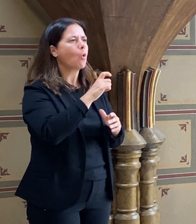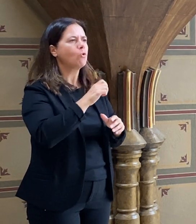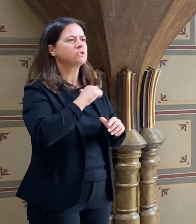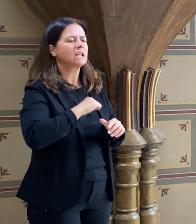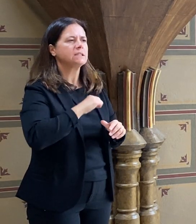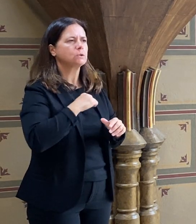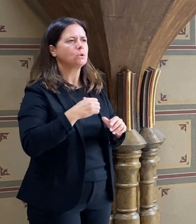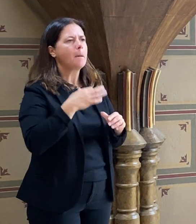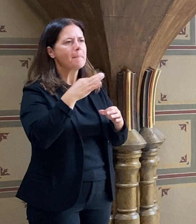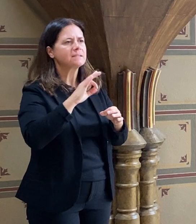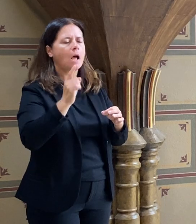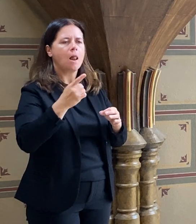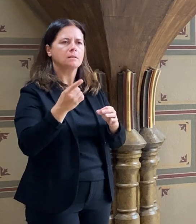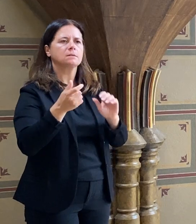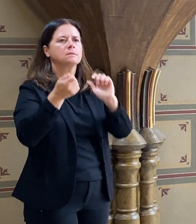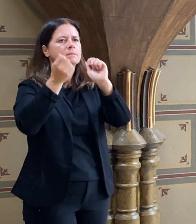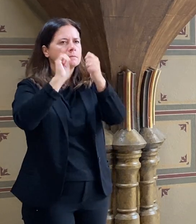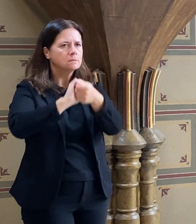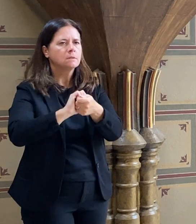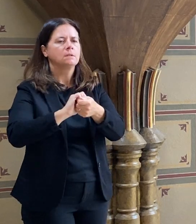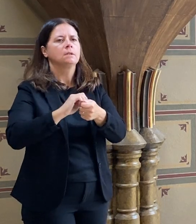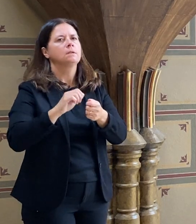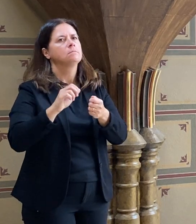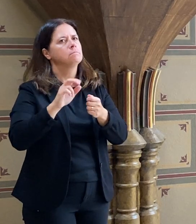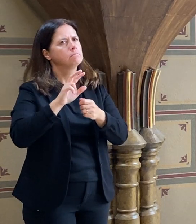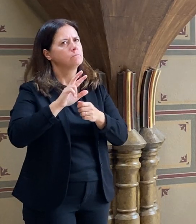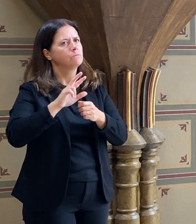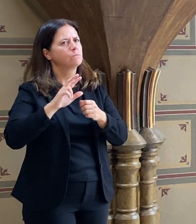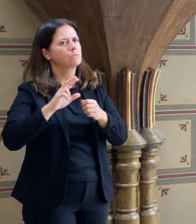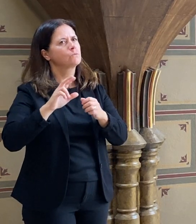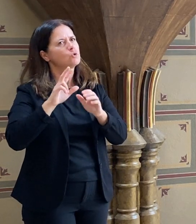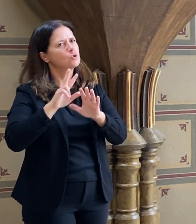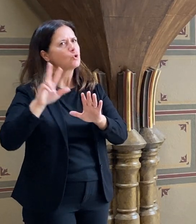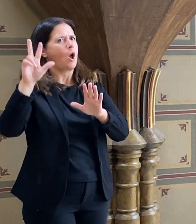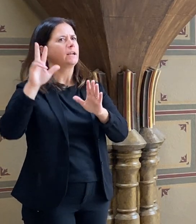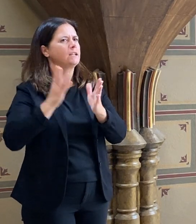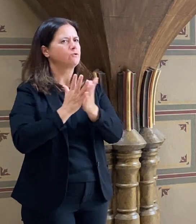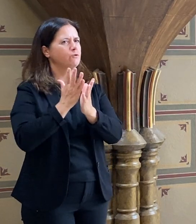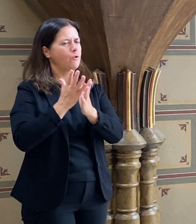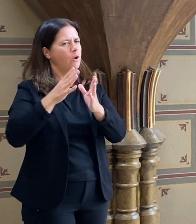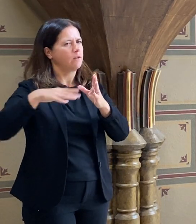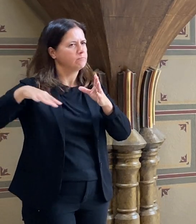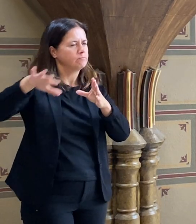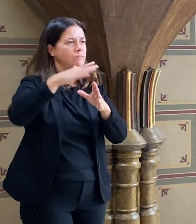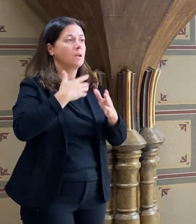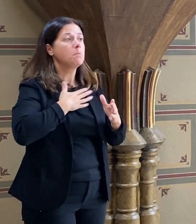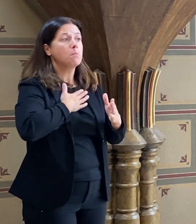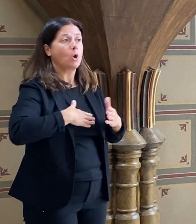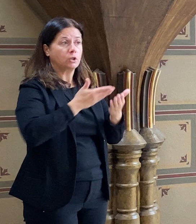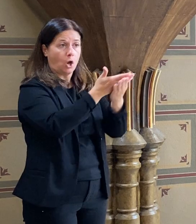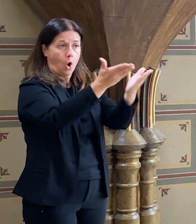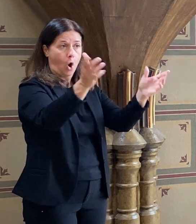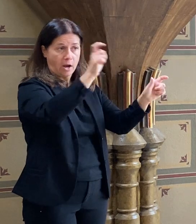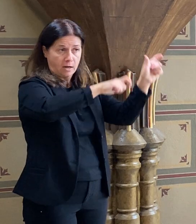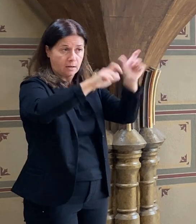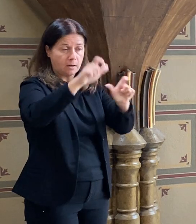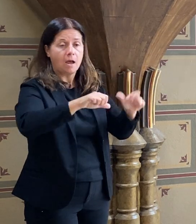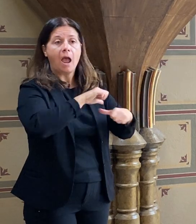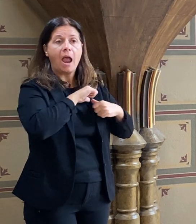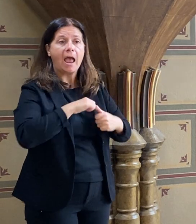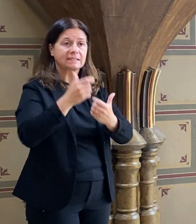in Christus zu werden. Dazu möchte ich euch und Sie alle ganz herzlich einladen,